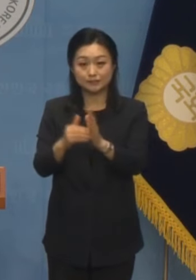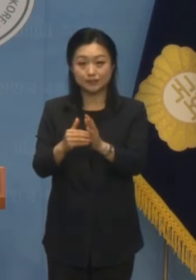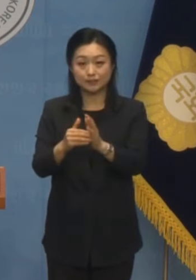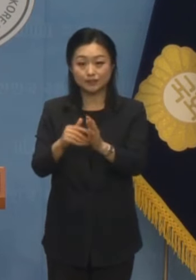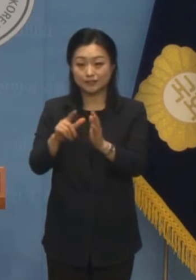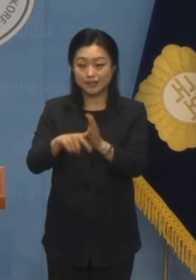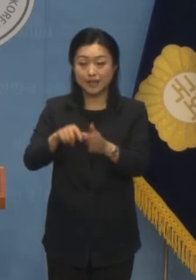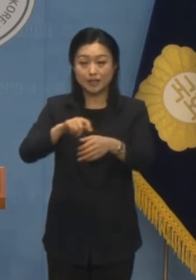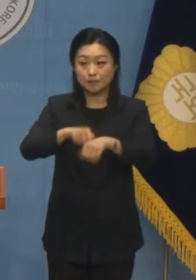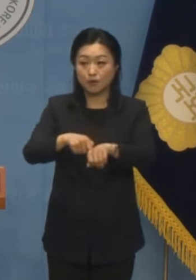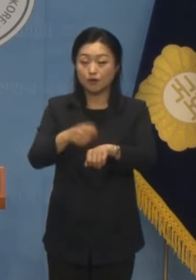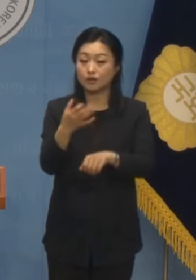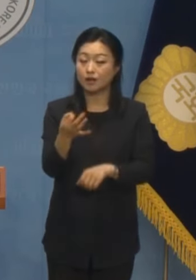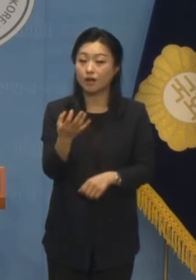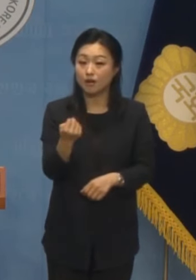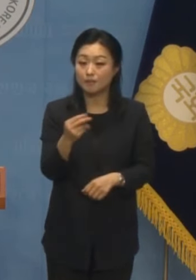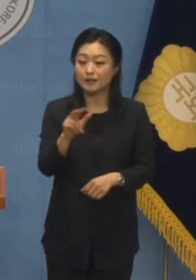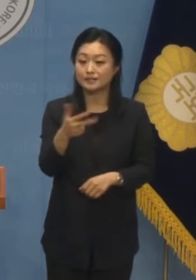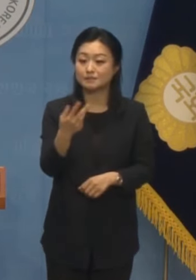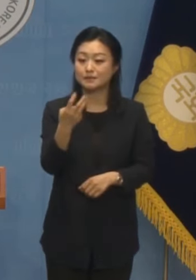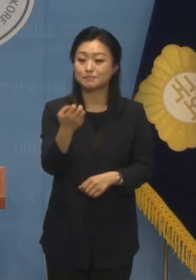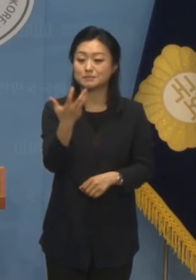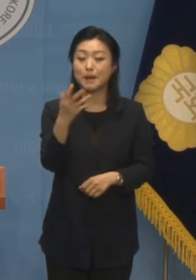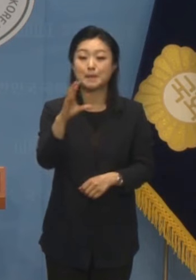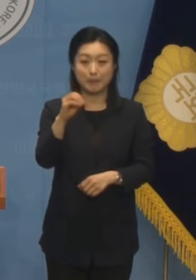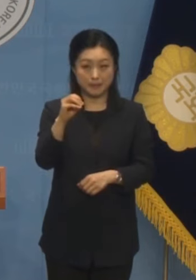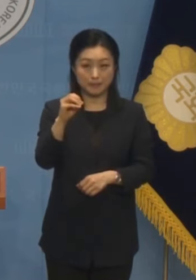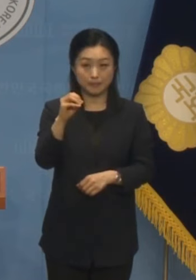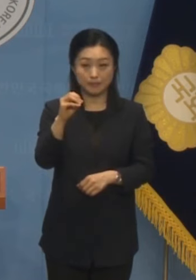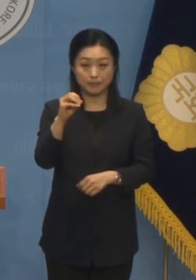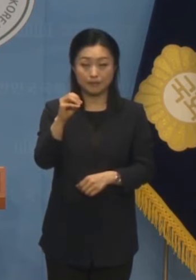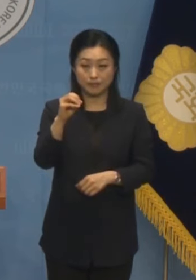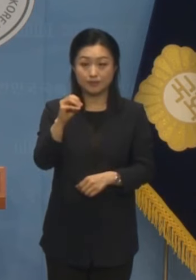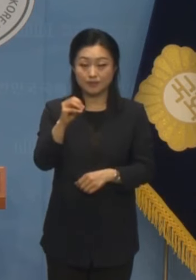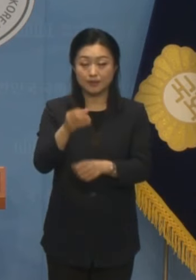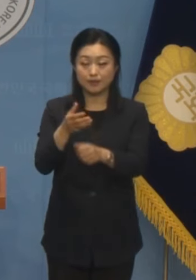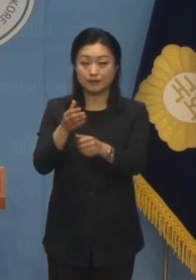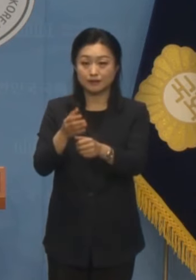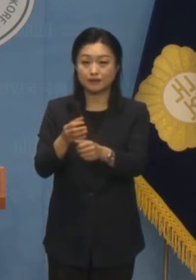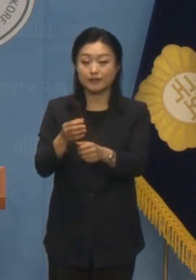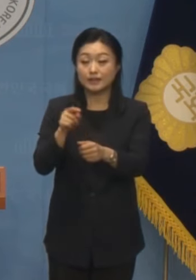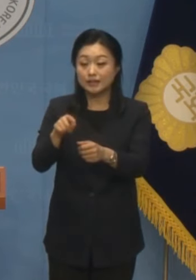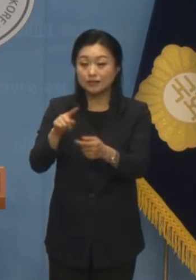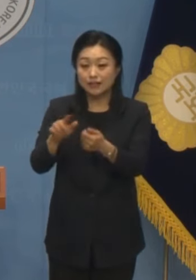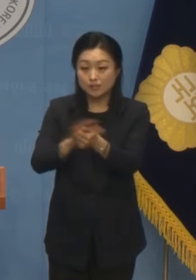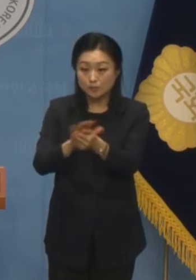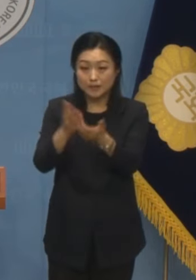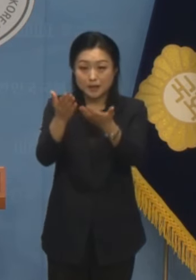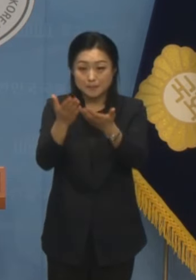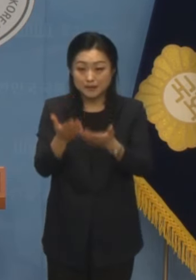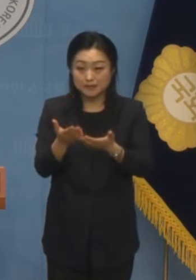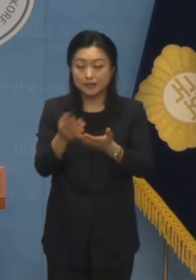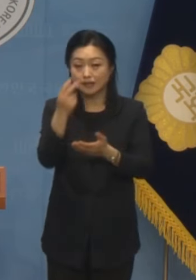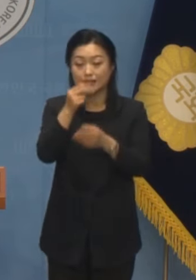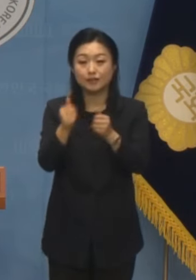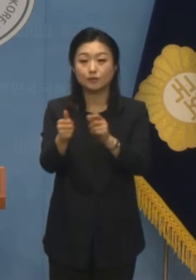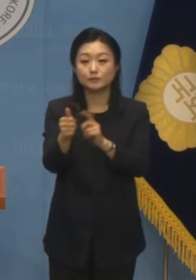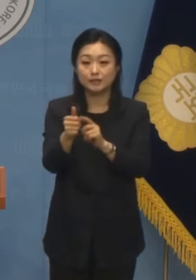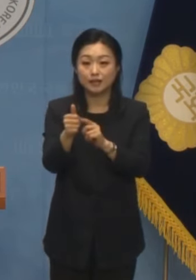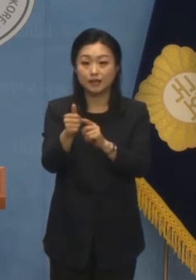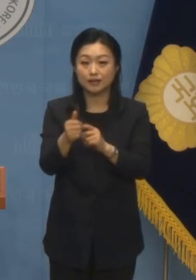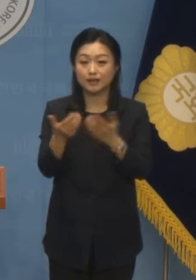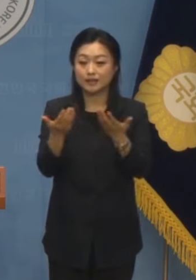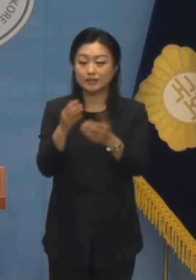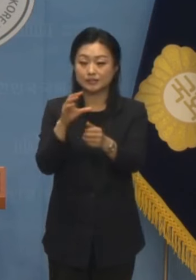경우에 징계부과금이 738만 원어치에 달했습니다. 이 검사는 어떻게 되었는가 하면요.